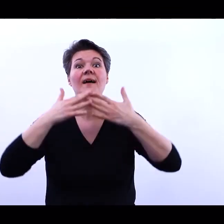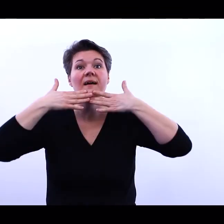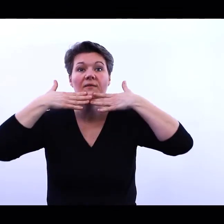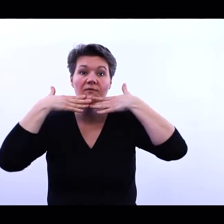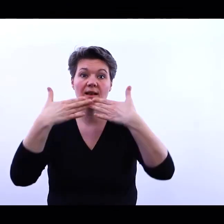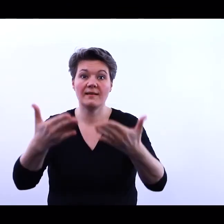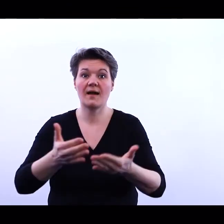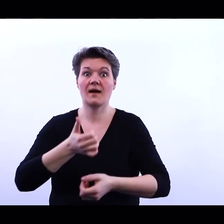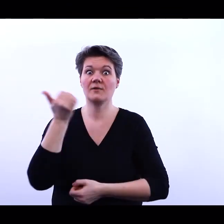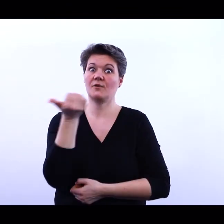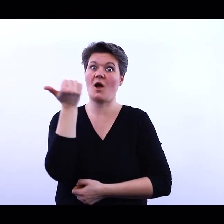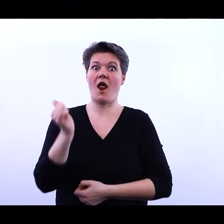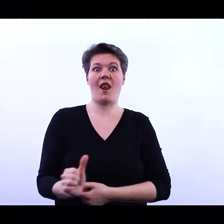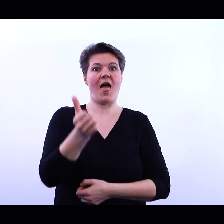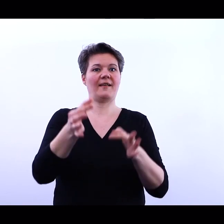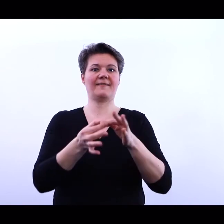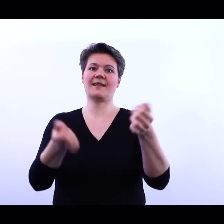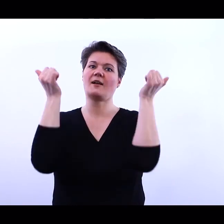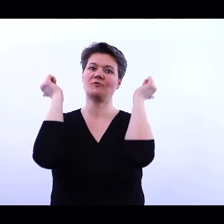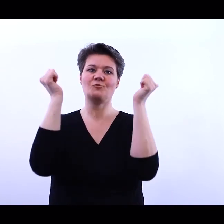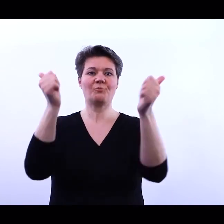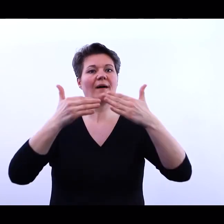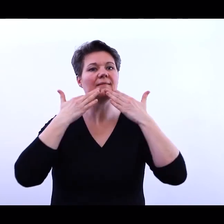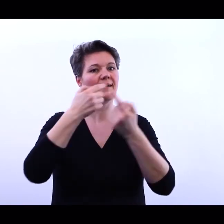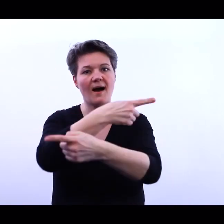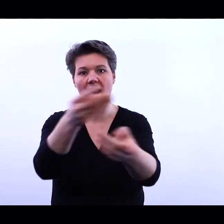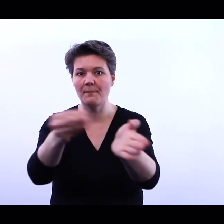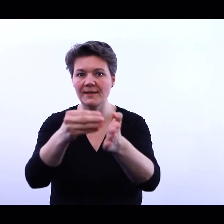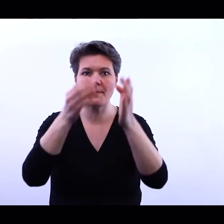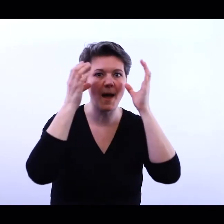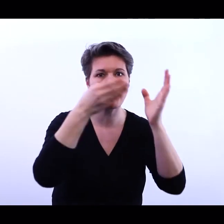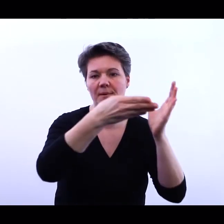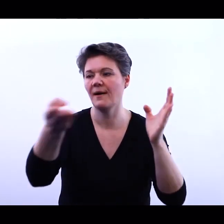diesen tollen ersten Tag. Vielen Dank an alle Teilnehmenden, alle